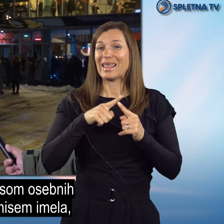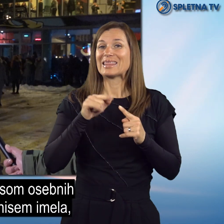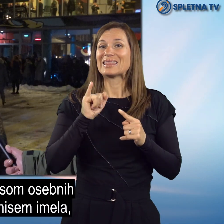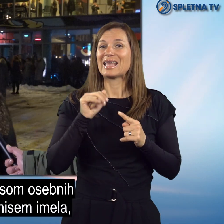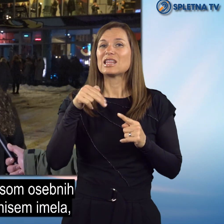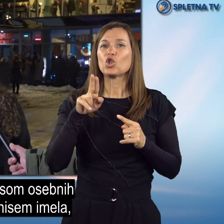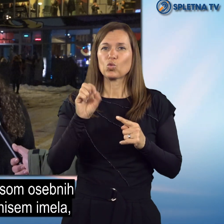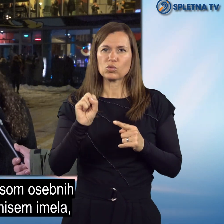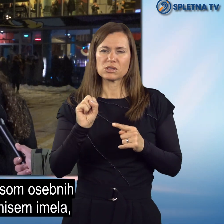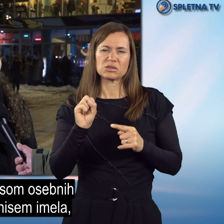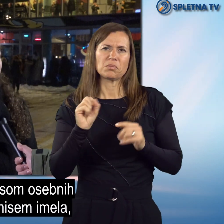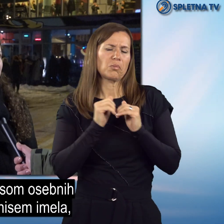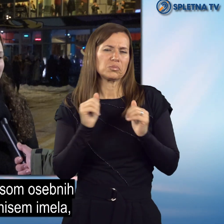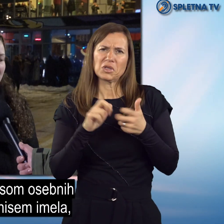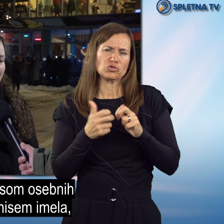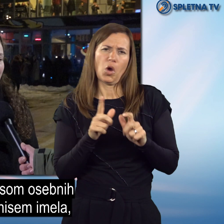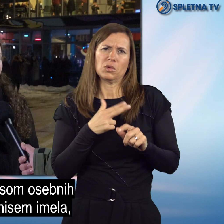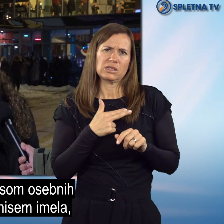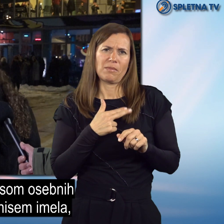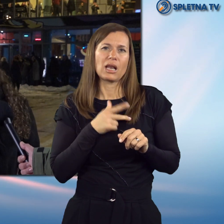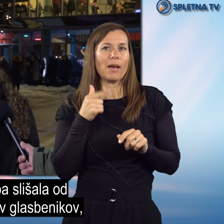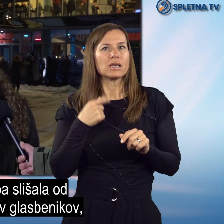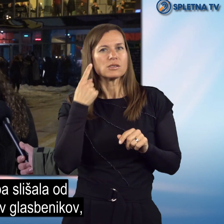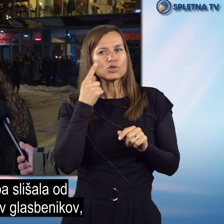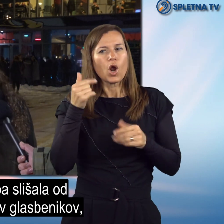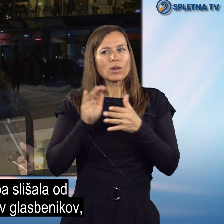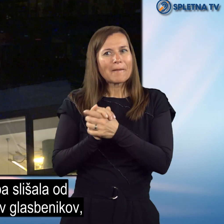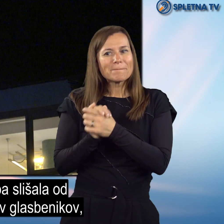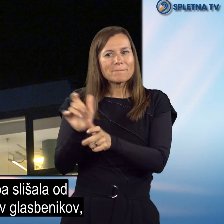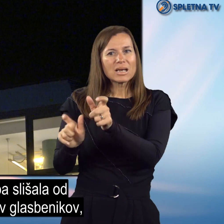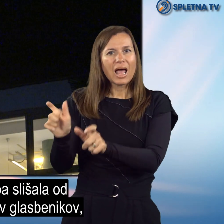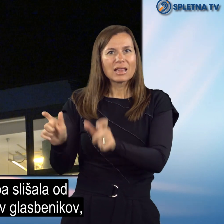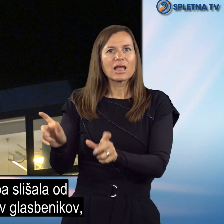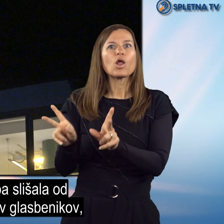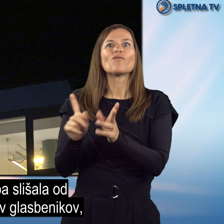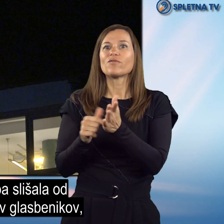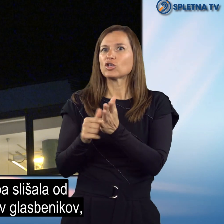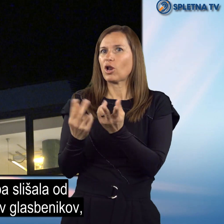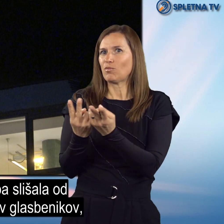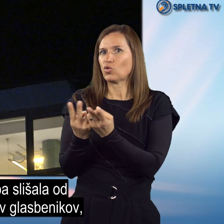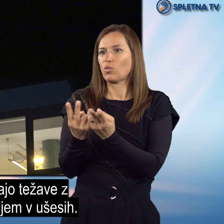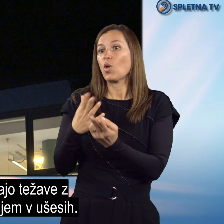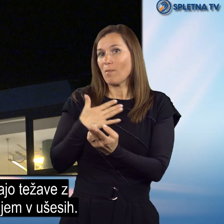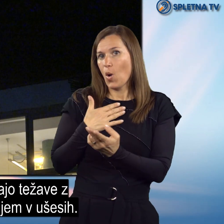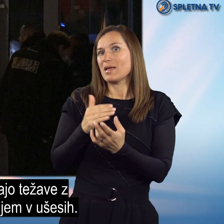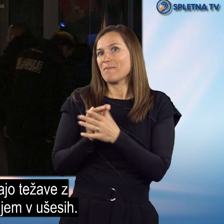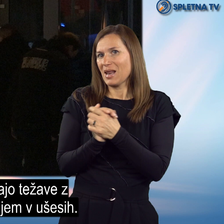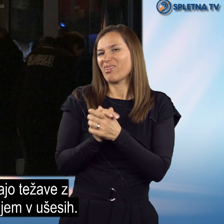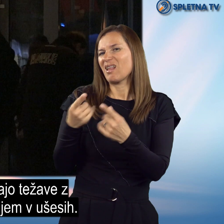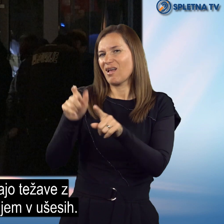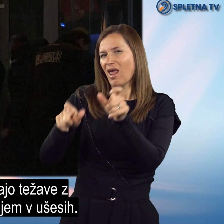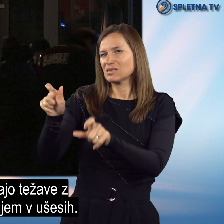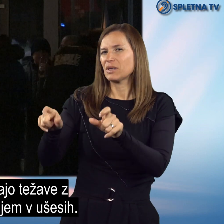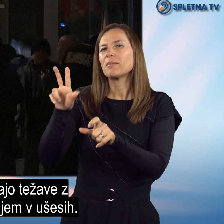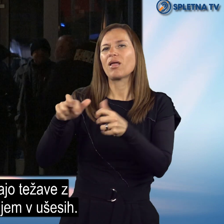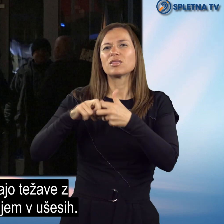S tinitusom osebnih težav nisem imela, sem pa slišala od prijateljev dostikrat isto. Seveda glasbeniki,